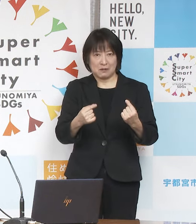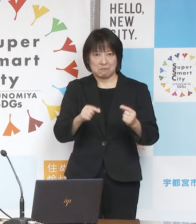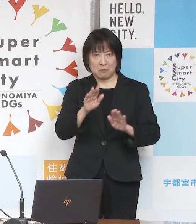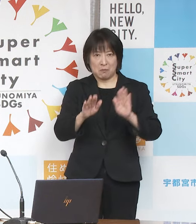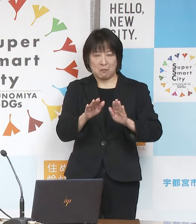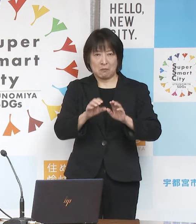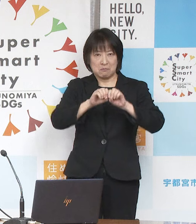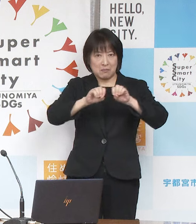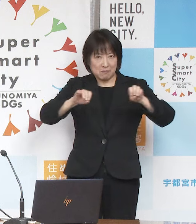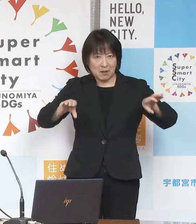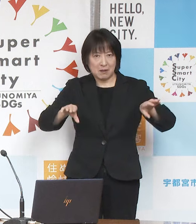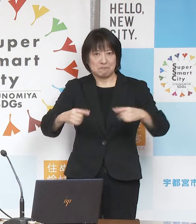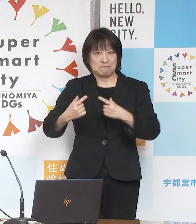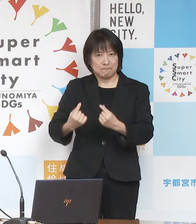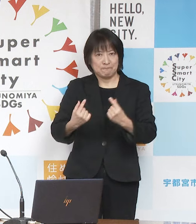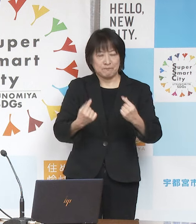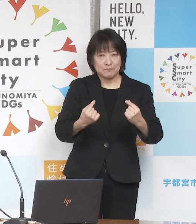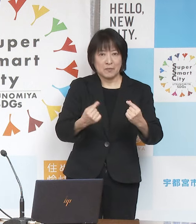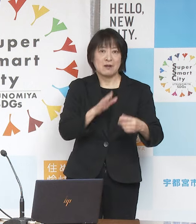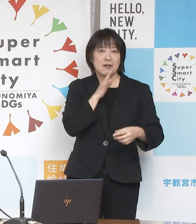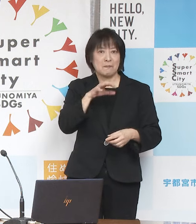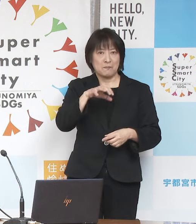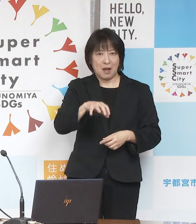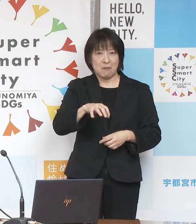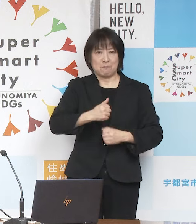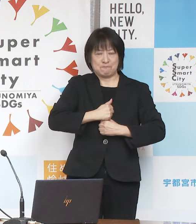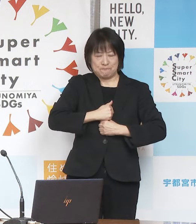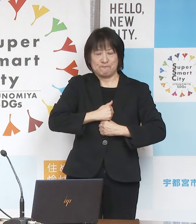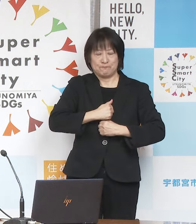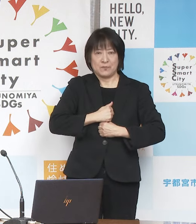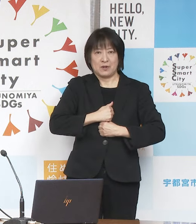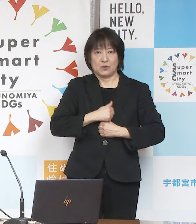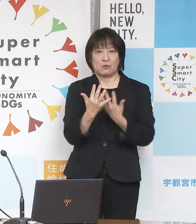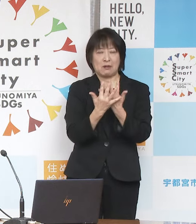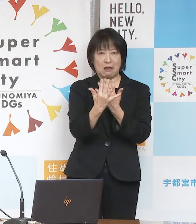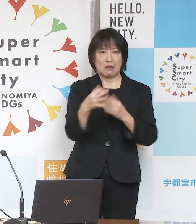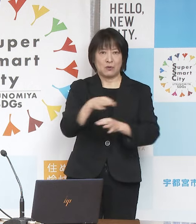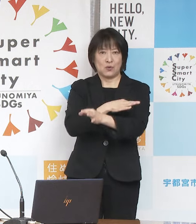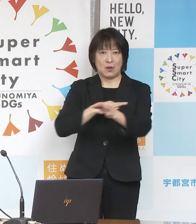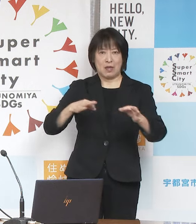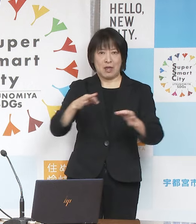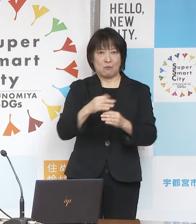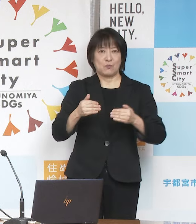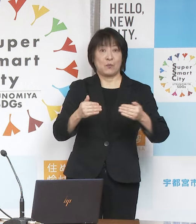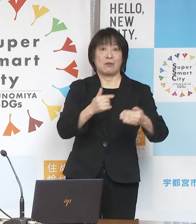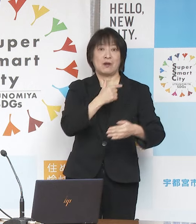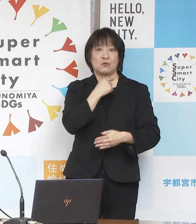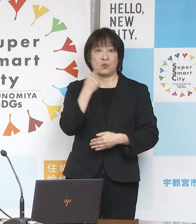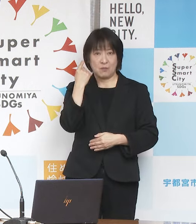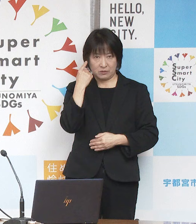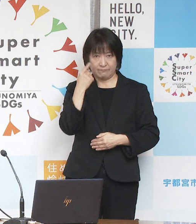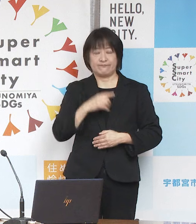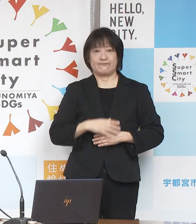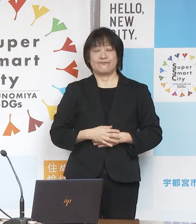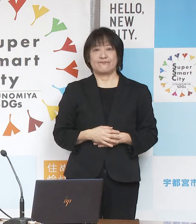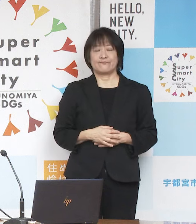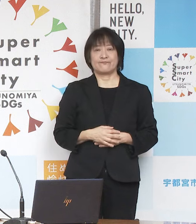に手違いのないようにえ現場は気を引き締めてこの大会運営をしてまいりたいと思い